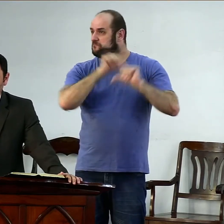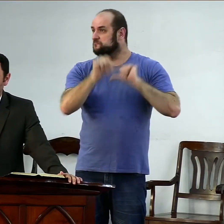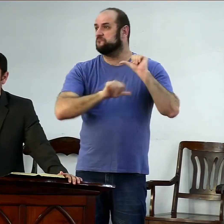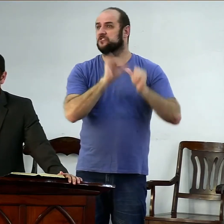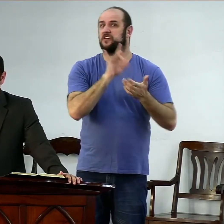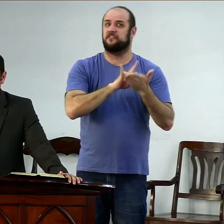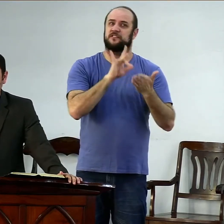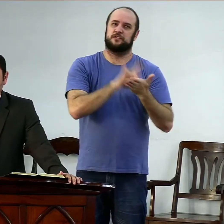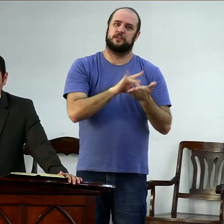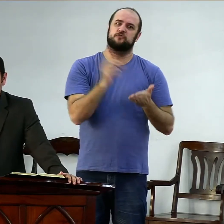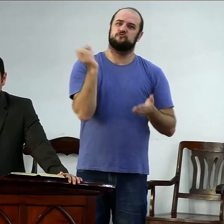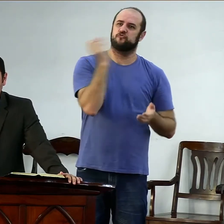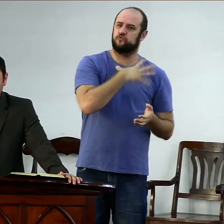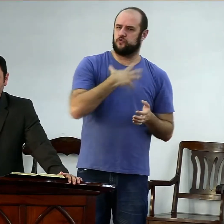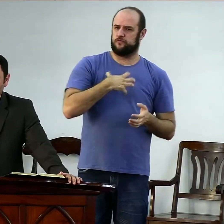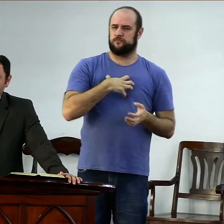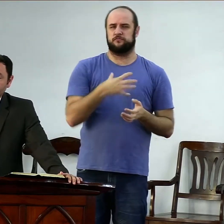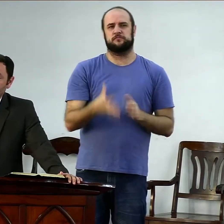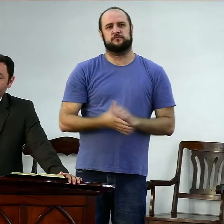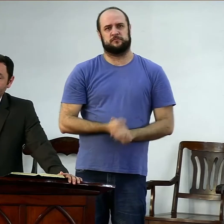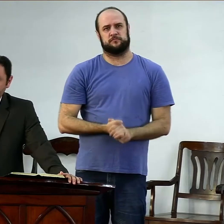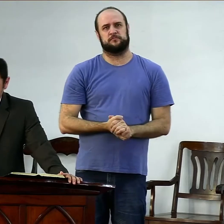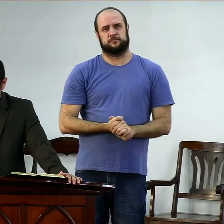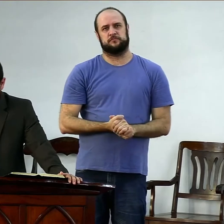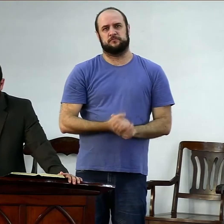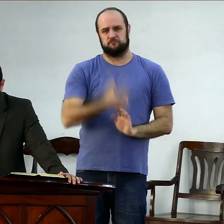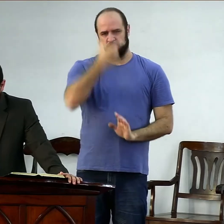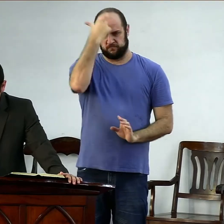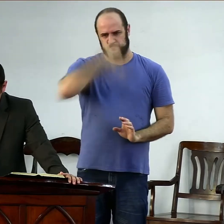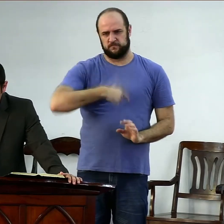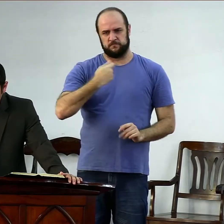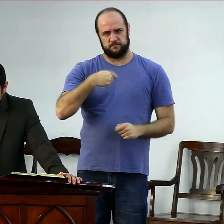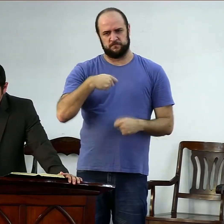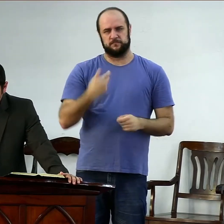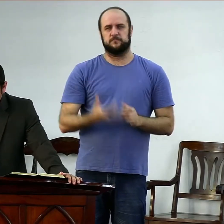um novo comportamento talvez se faz necessário,